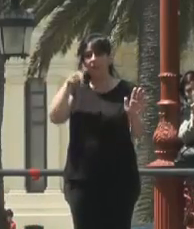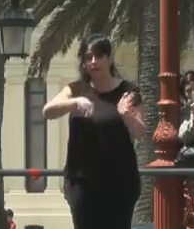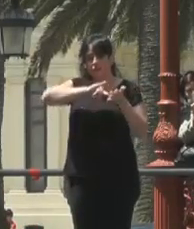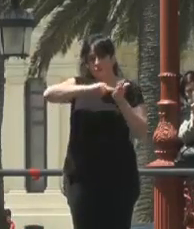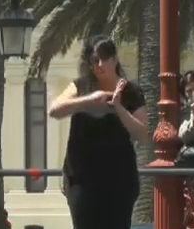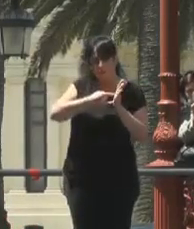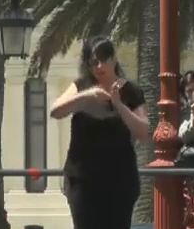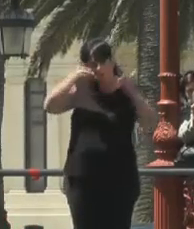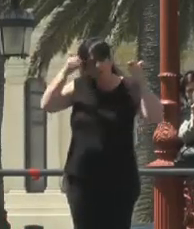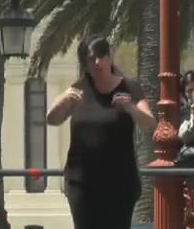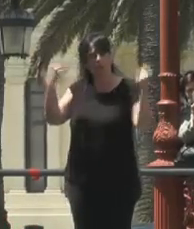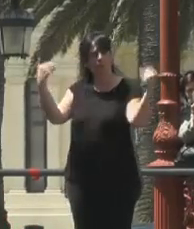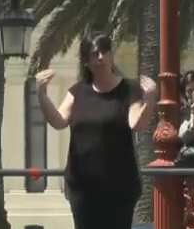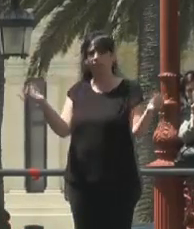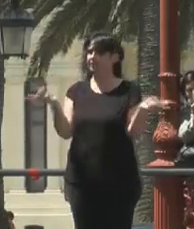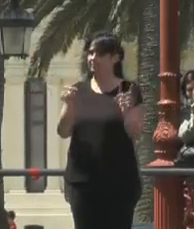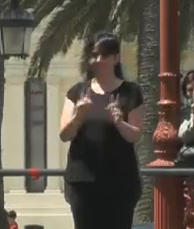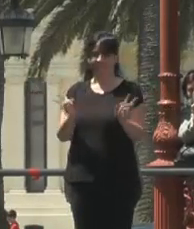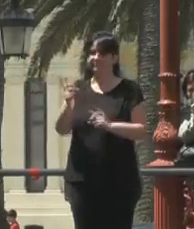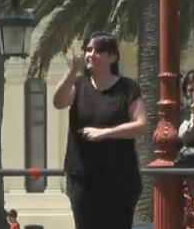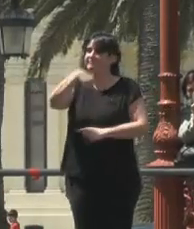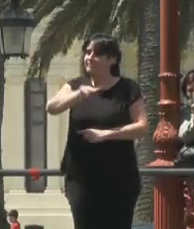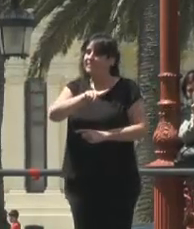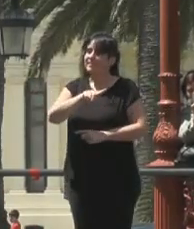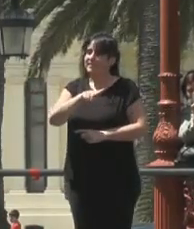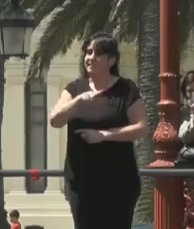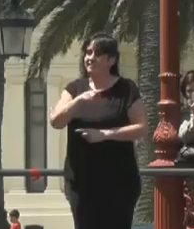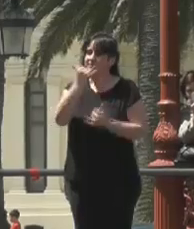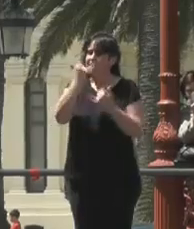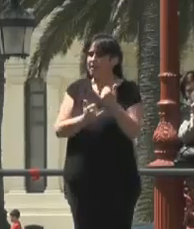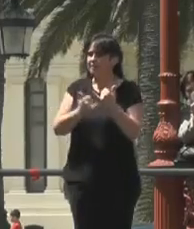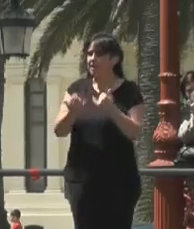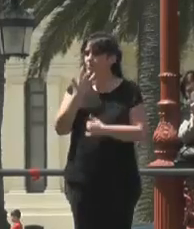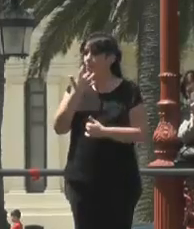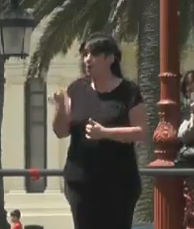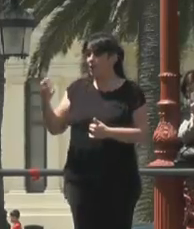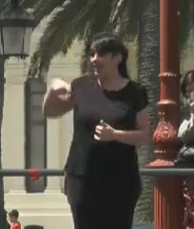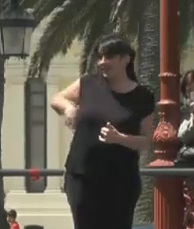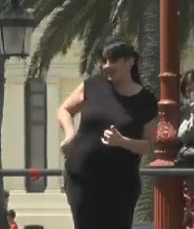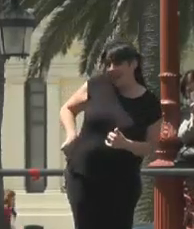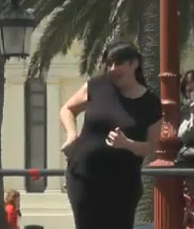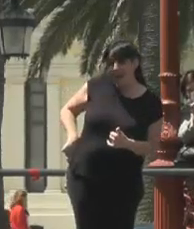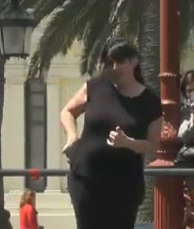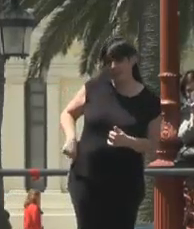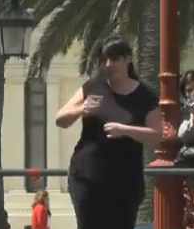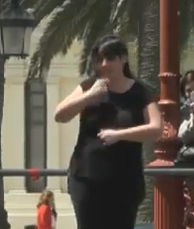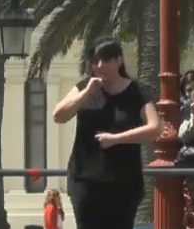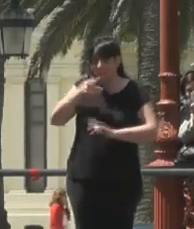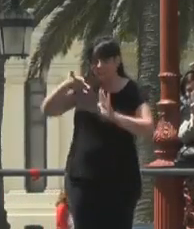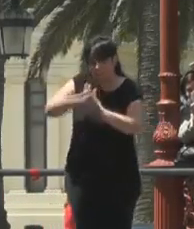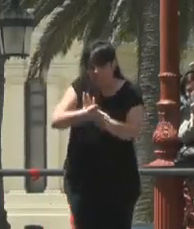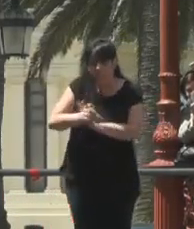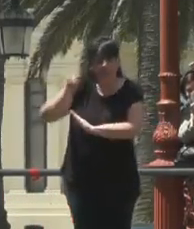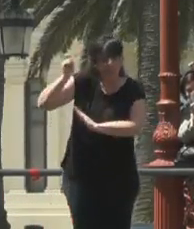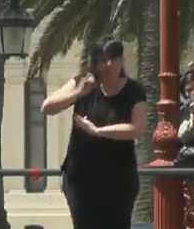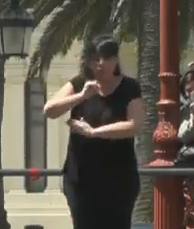político para los jóvenes, es que tengamos que aceptar desde el primer momento que los salarios de los nietos son las pensiones de los abuelos y por lo tanto esta lucha